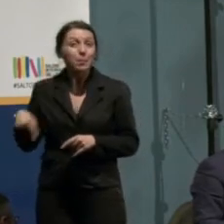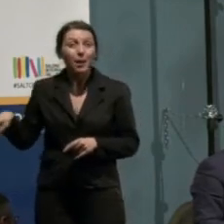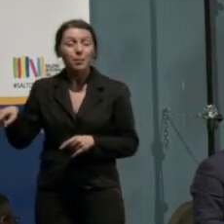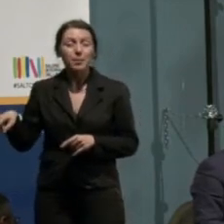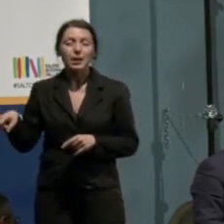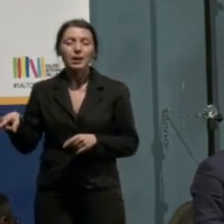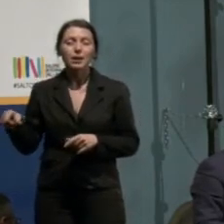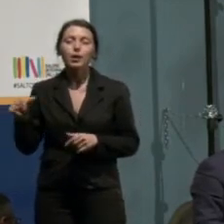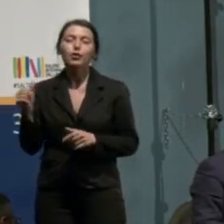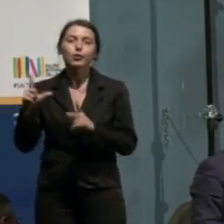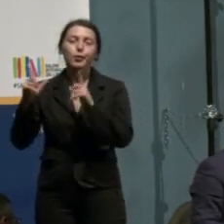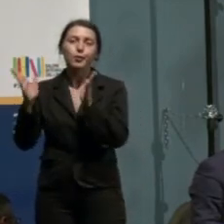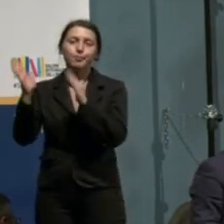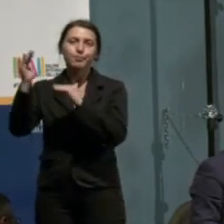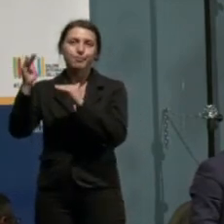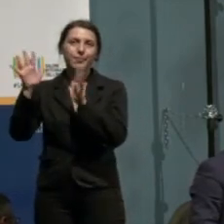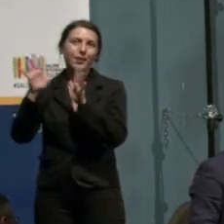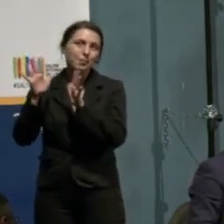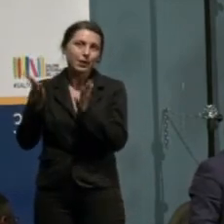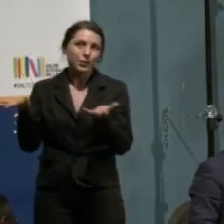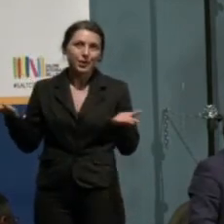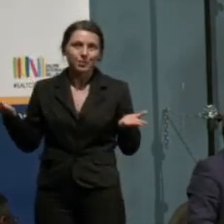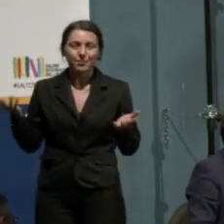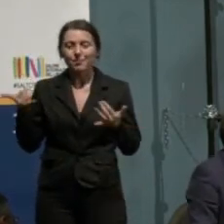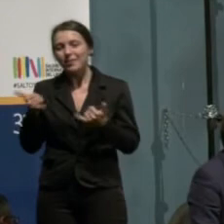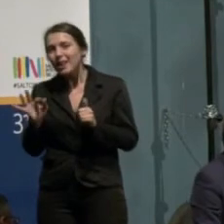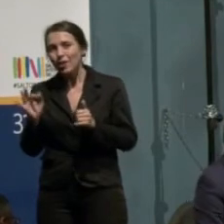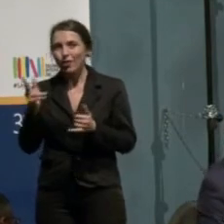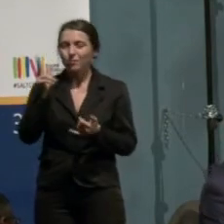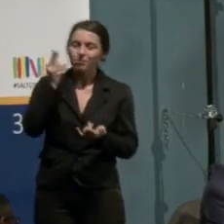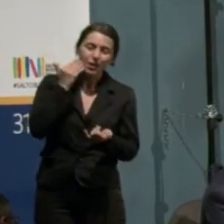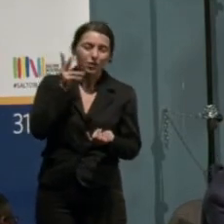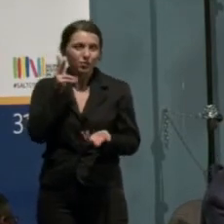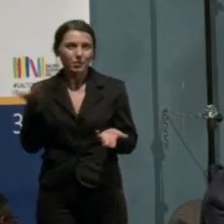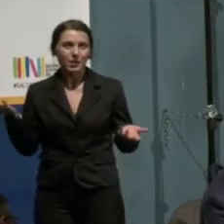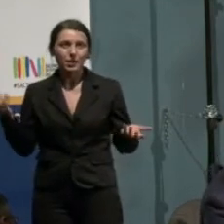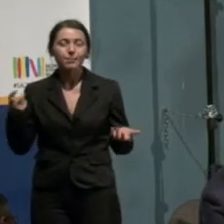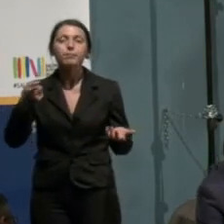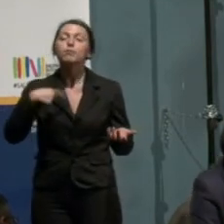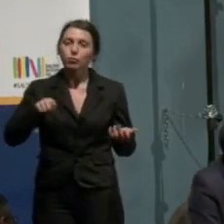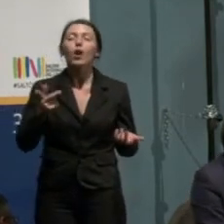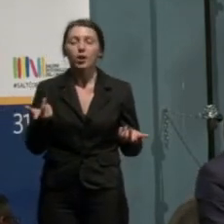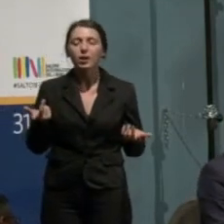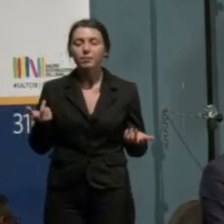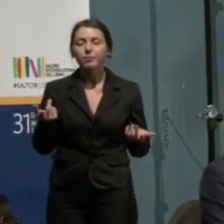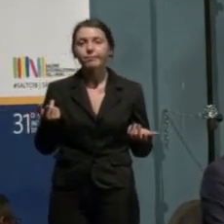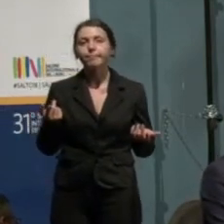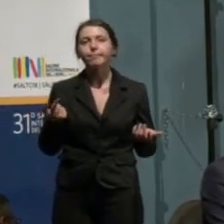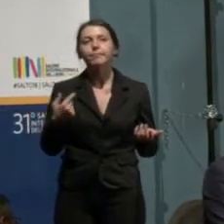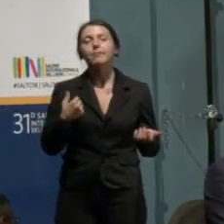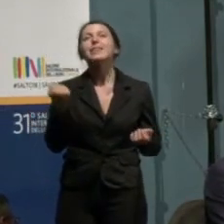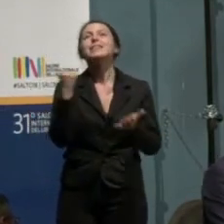l'immagine del loro figlio o della loro figlia e noi possiamo permetterci di avere un